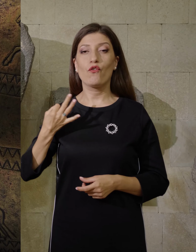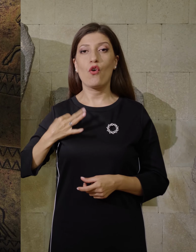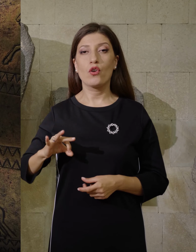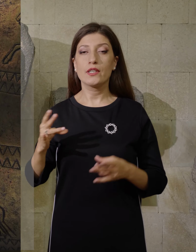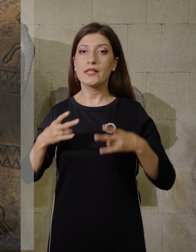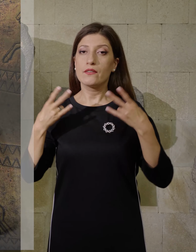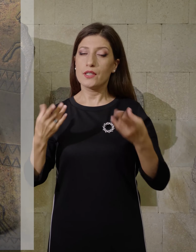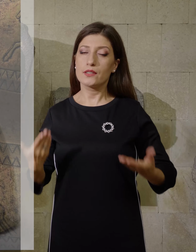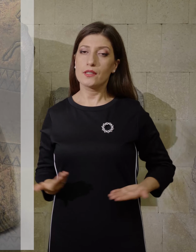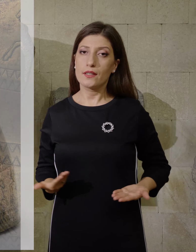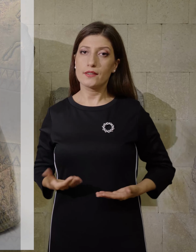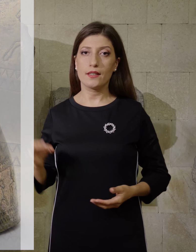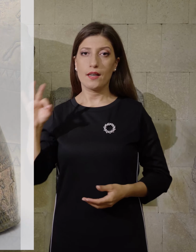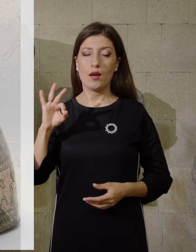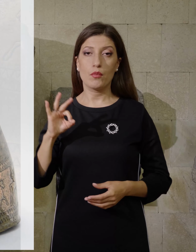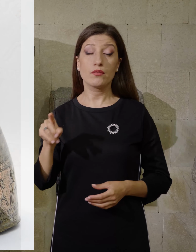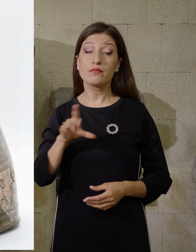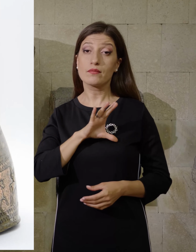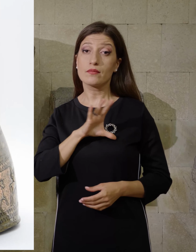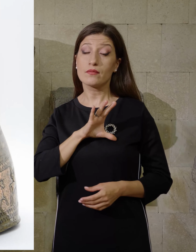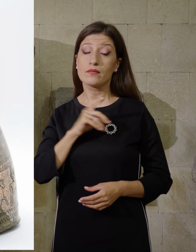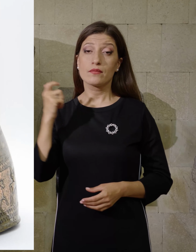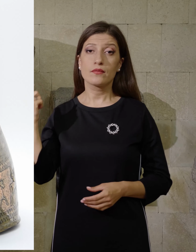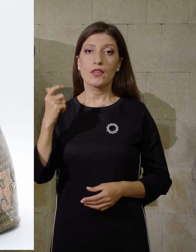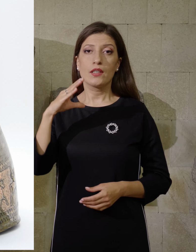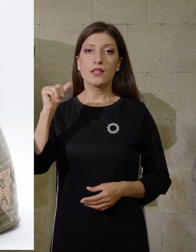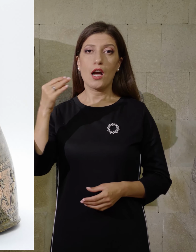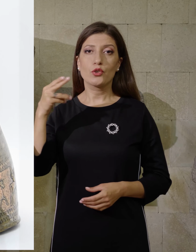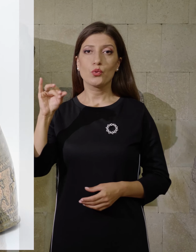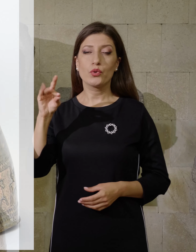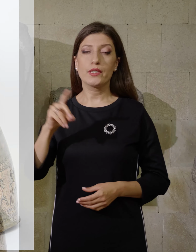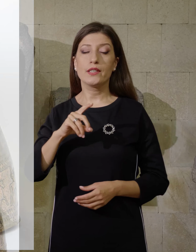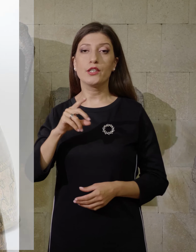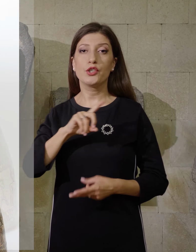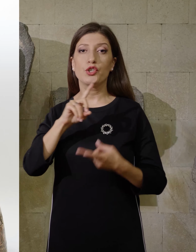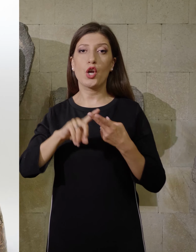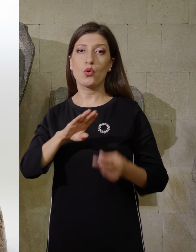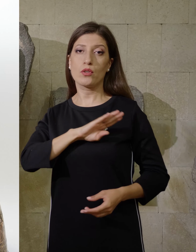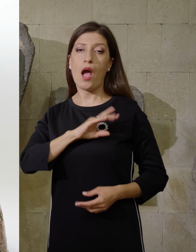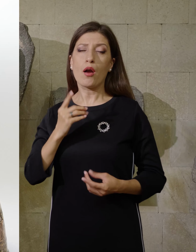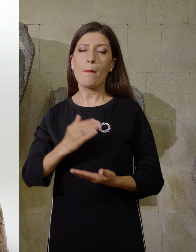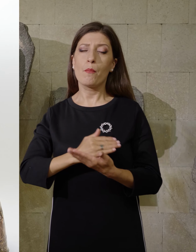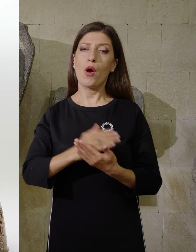կյանքի։ Այն հավանաբար պատկանել է Սարդուրի երկրորդ արքային կամ բարձրաստիճան որևէ